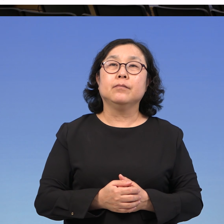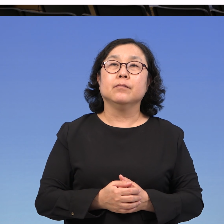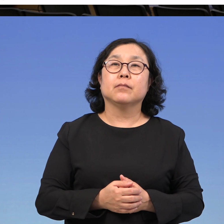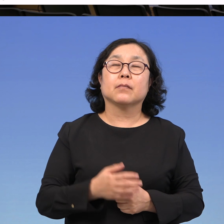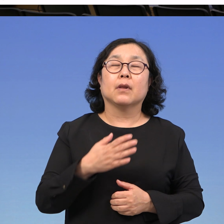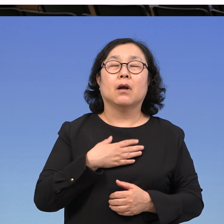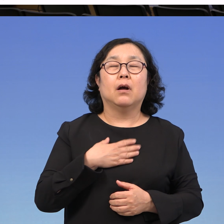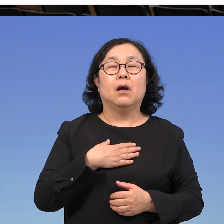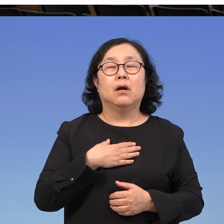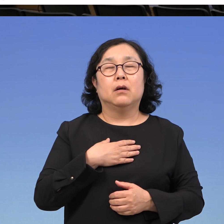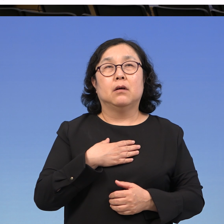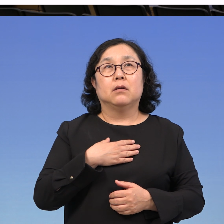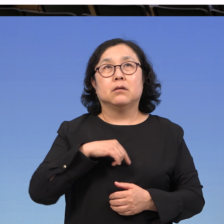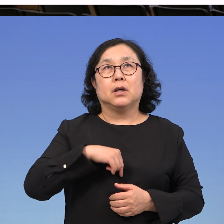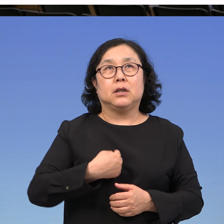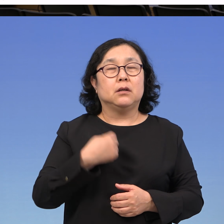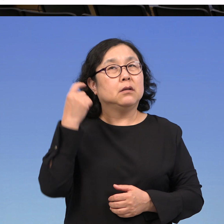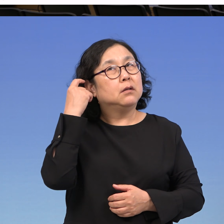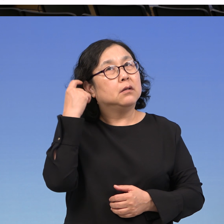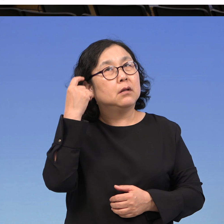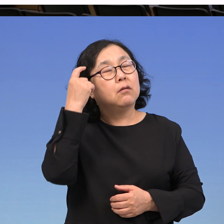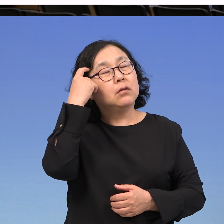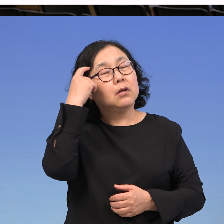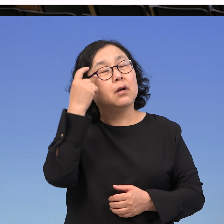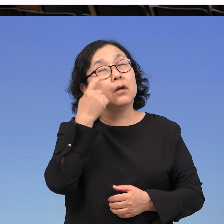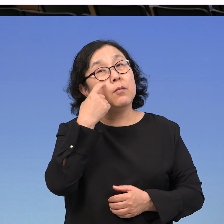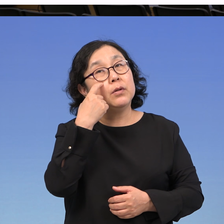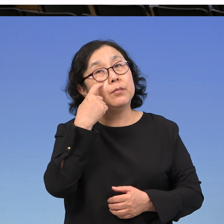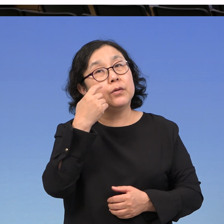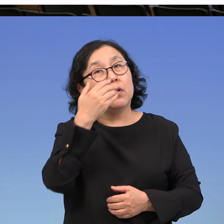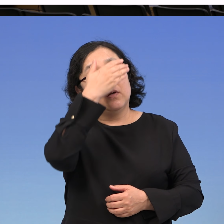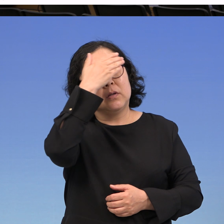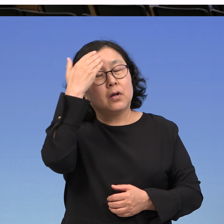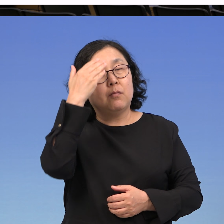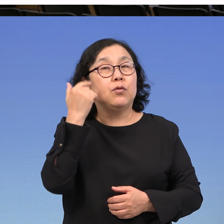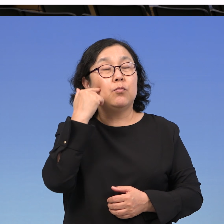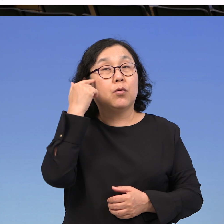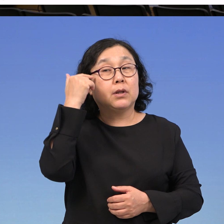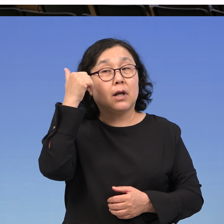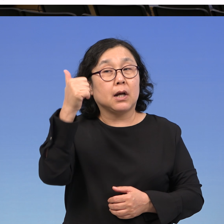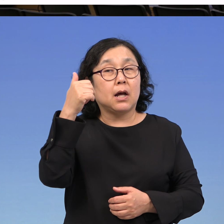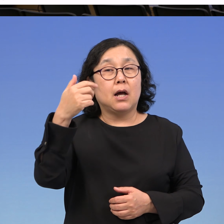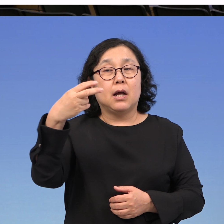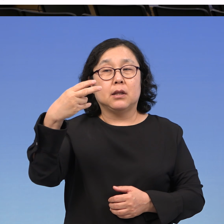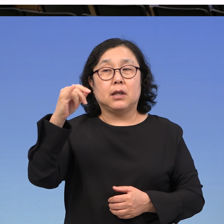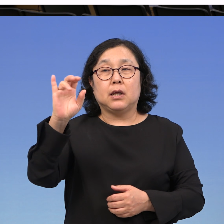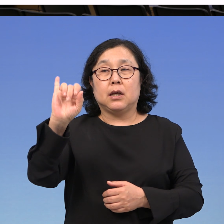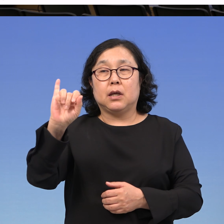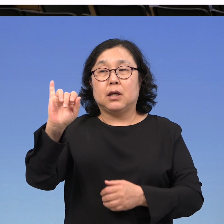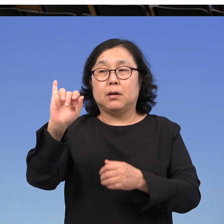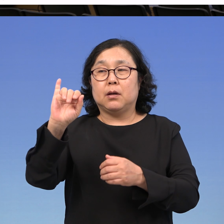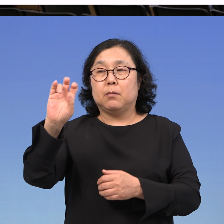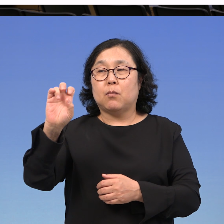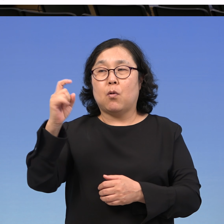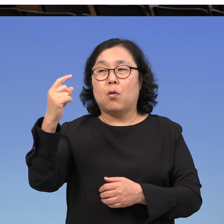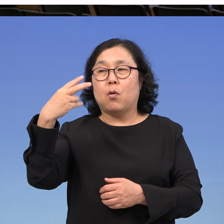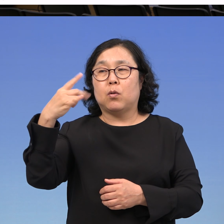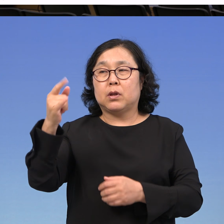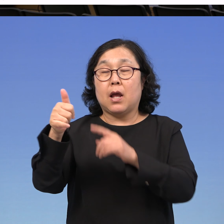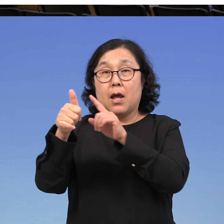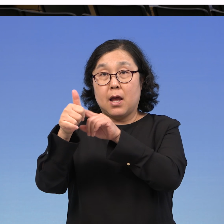이 육성으로 한번 더 생각해보세요 그 젊은 목회자들이 모두에게 너 잘 들어봐